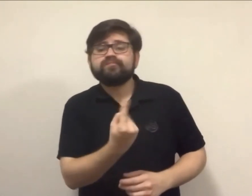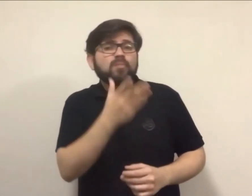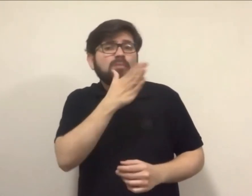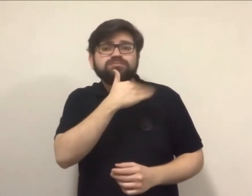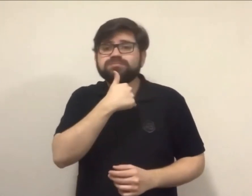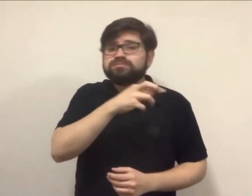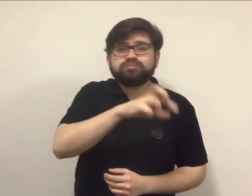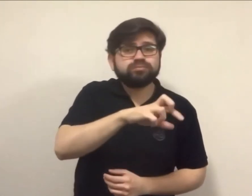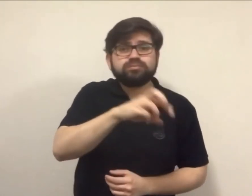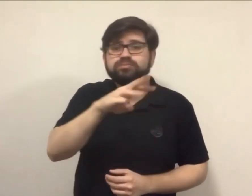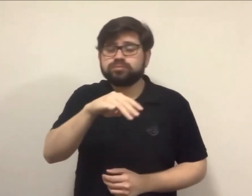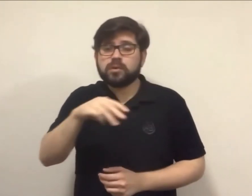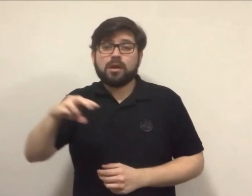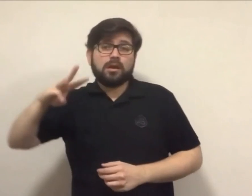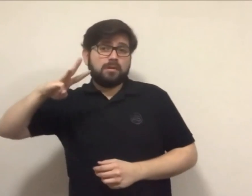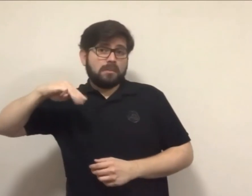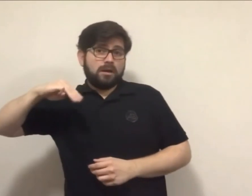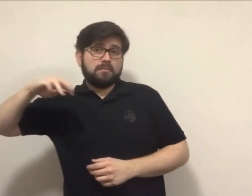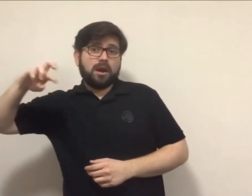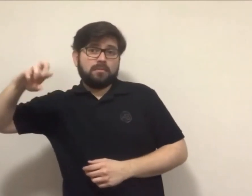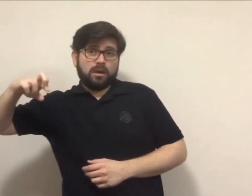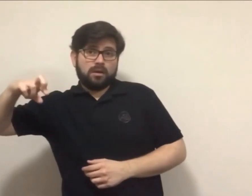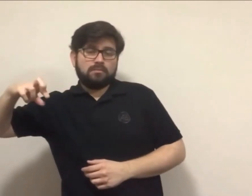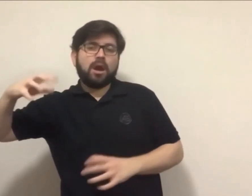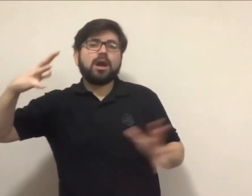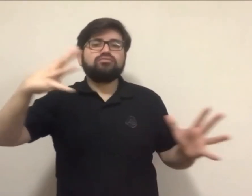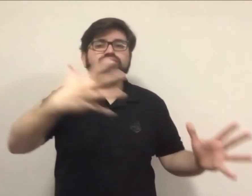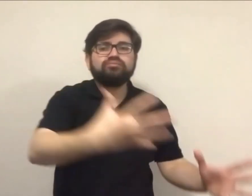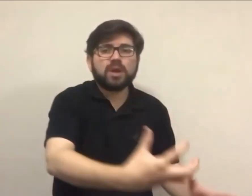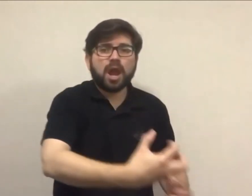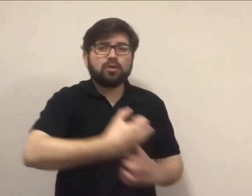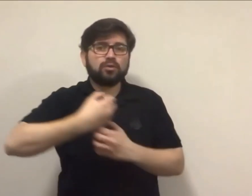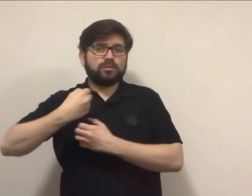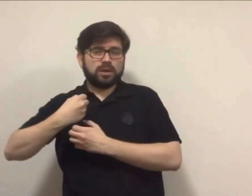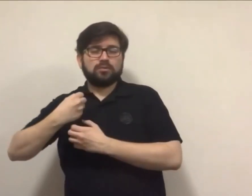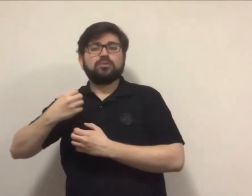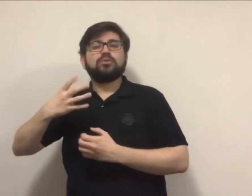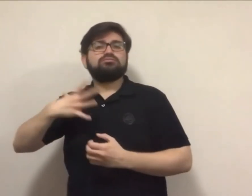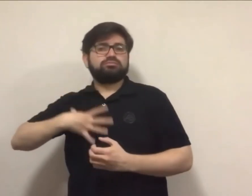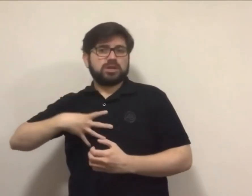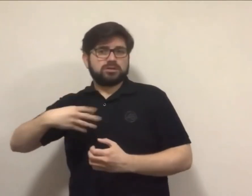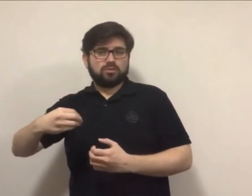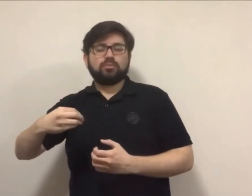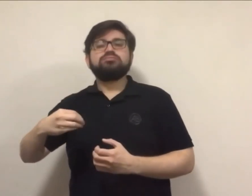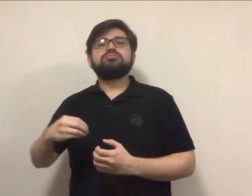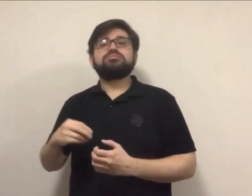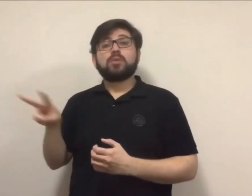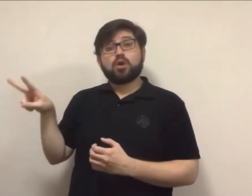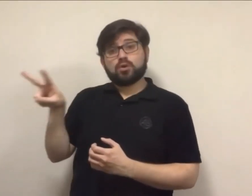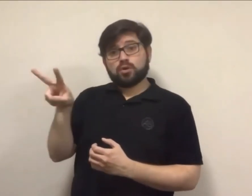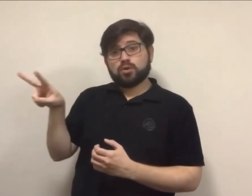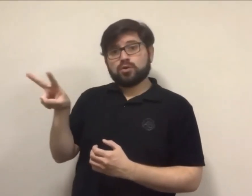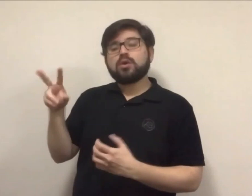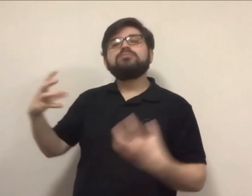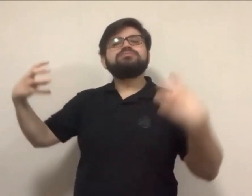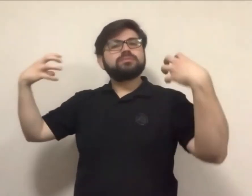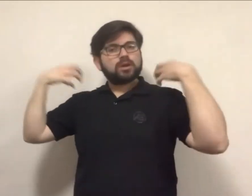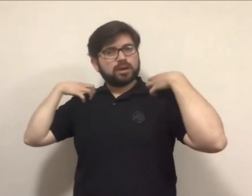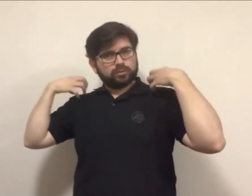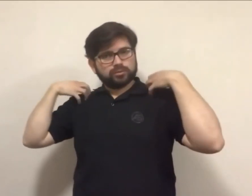si un niño está solo y no tiene ni papá ni mamá, otra familia los puede adoptar